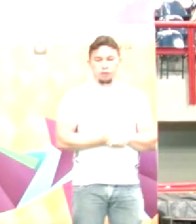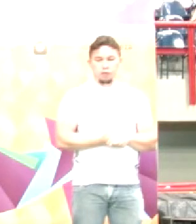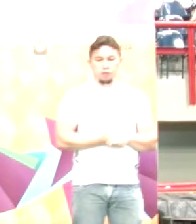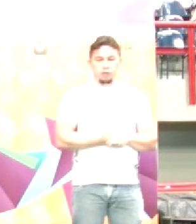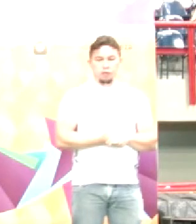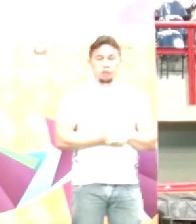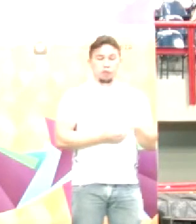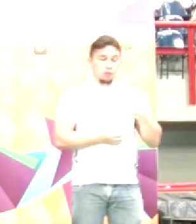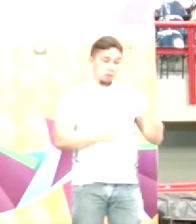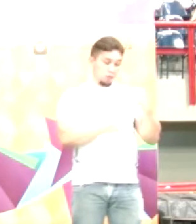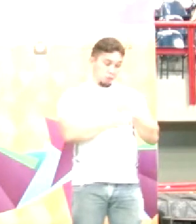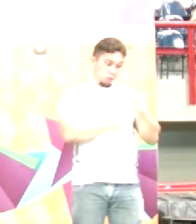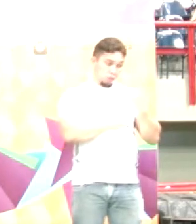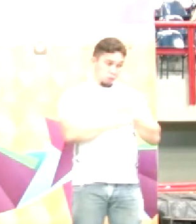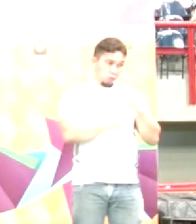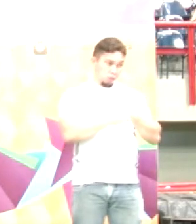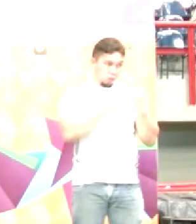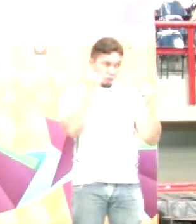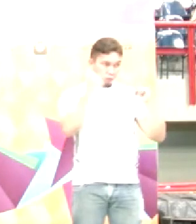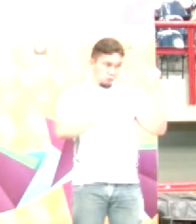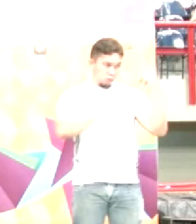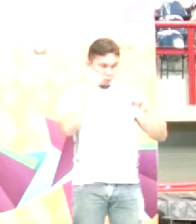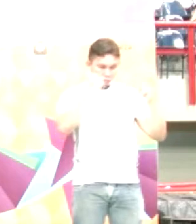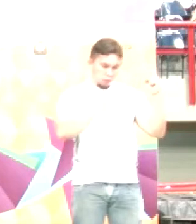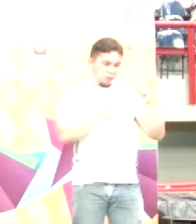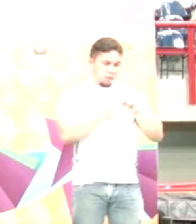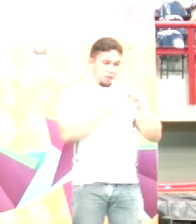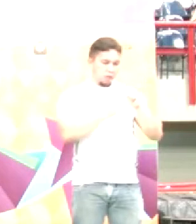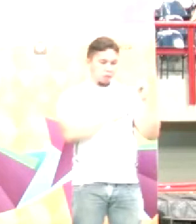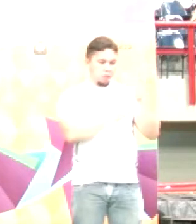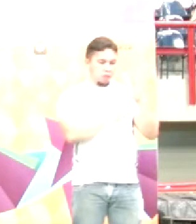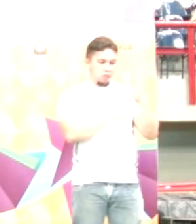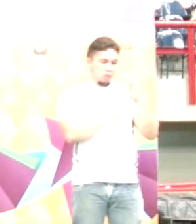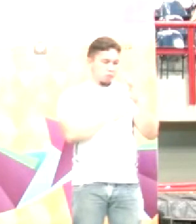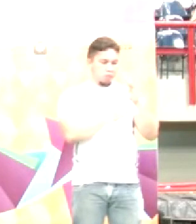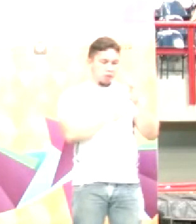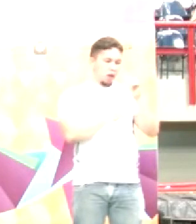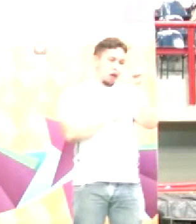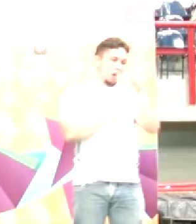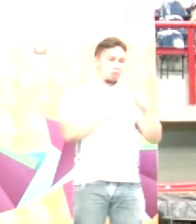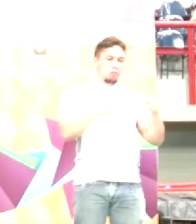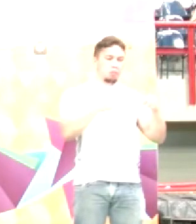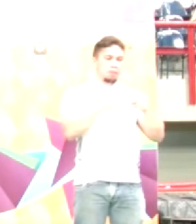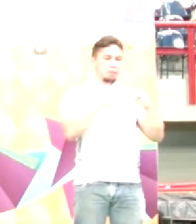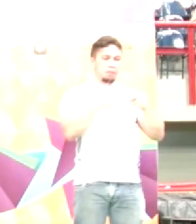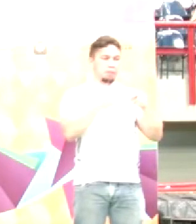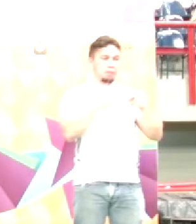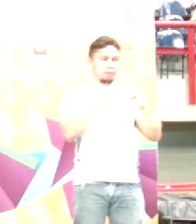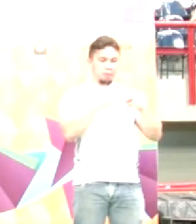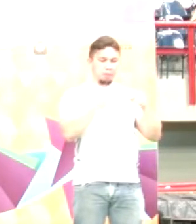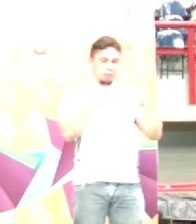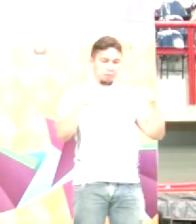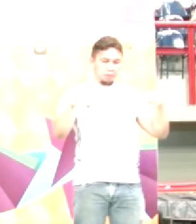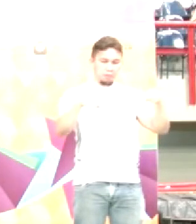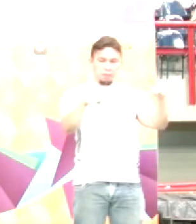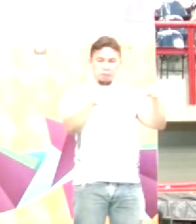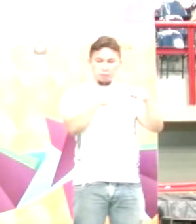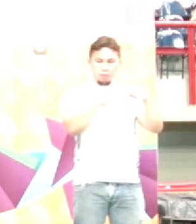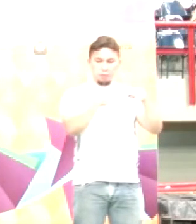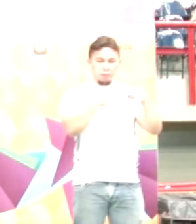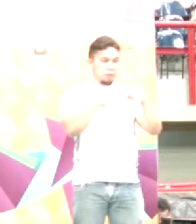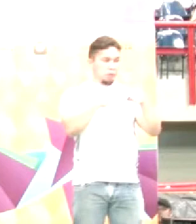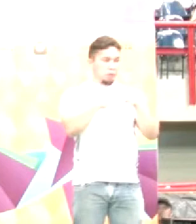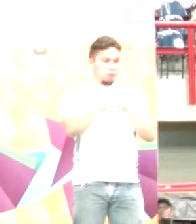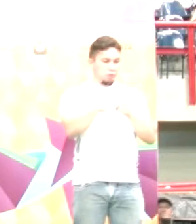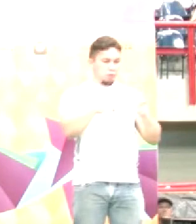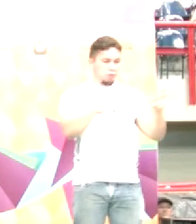uma fábrica produz velas de parafina em forma de pirâmide quadrangular regular. Aí eu queria que